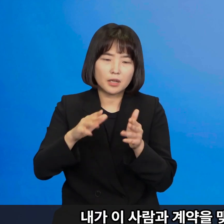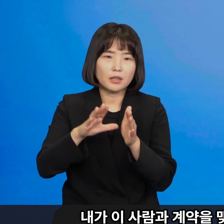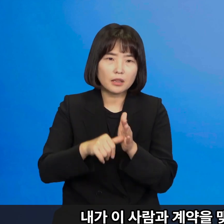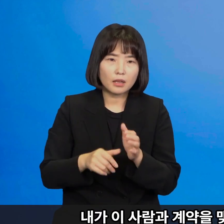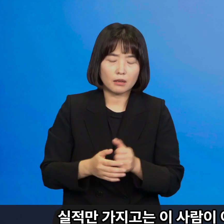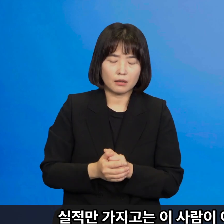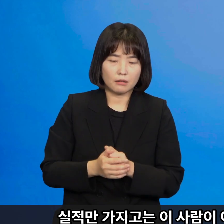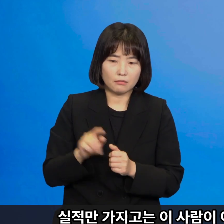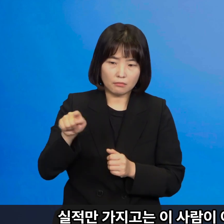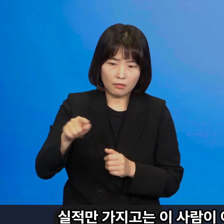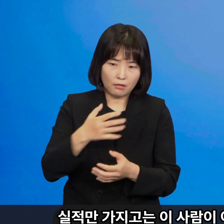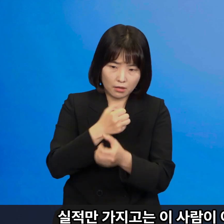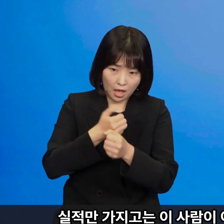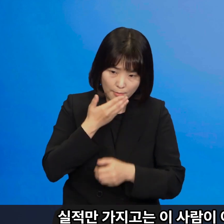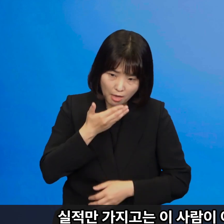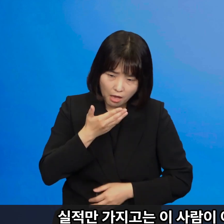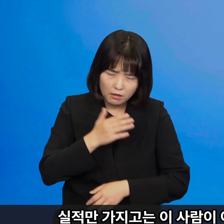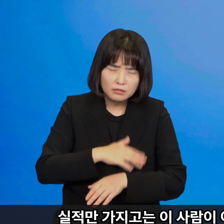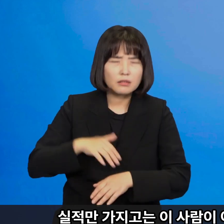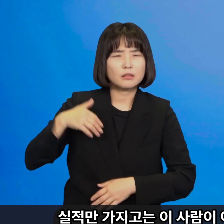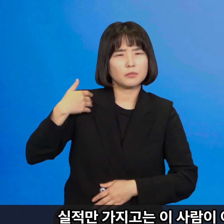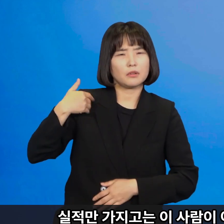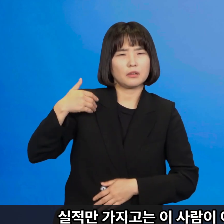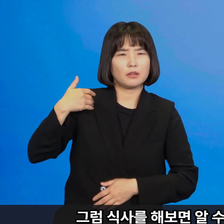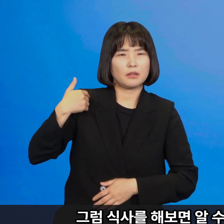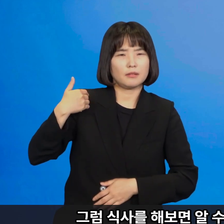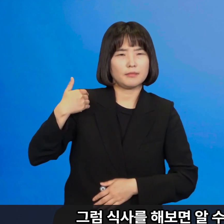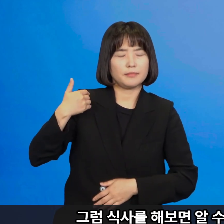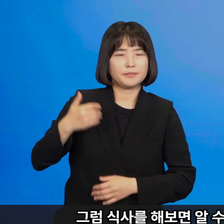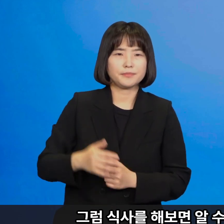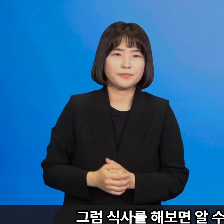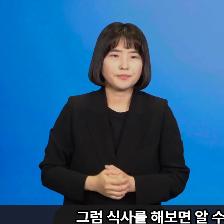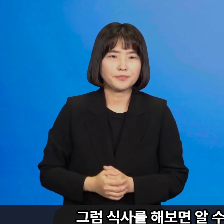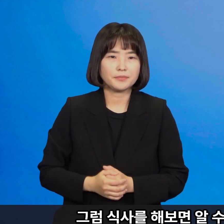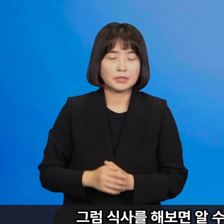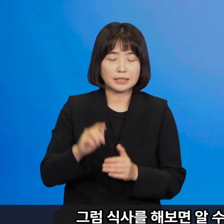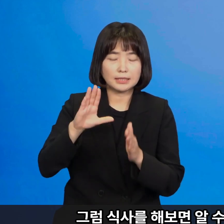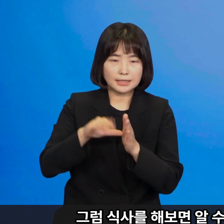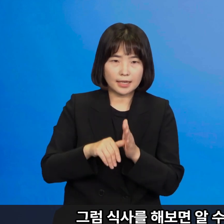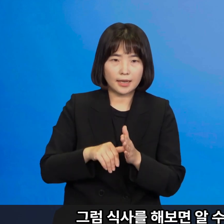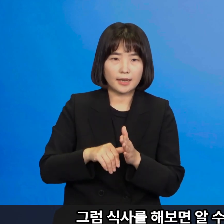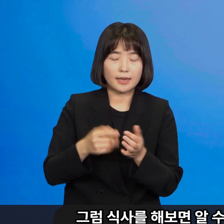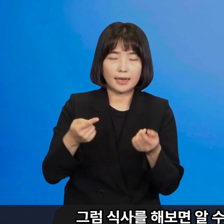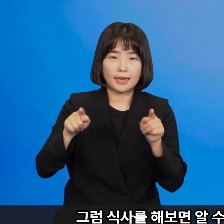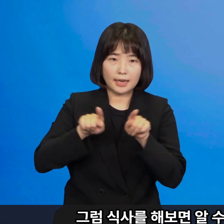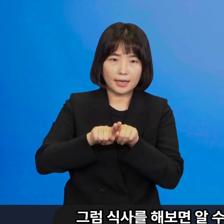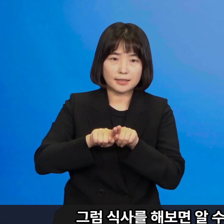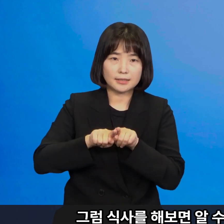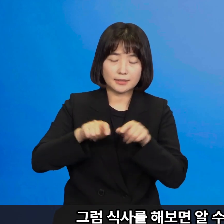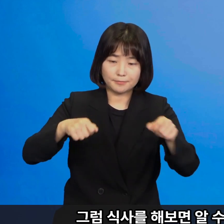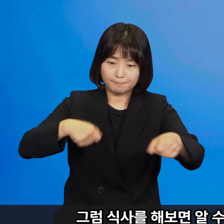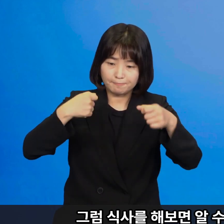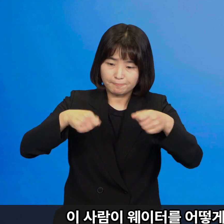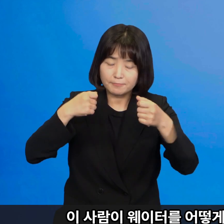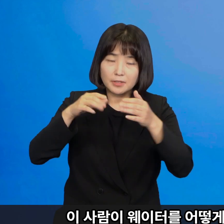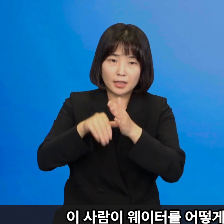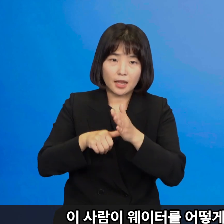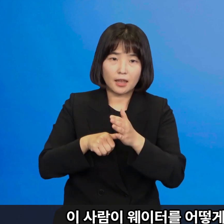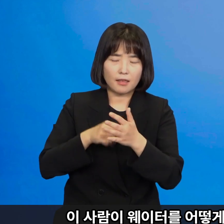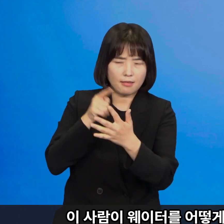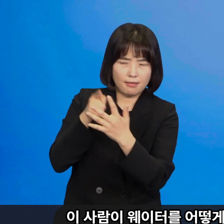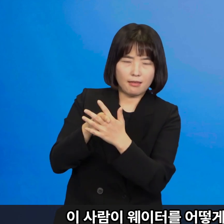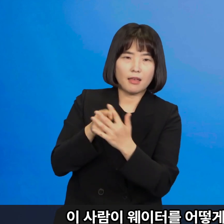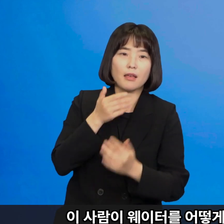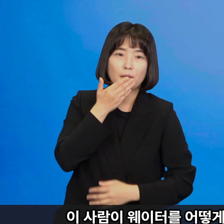잘 모르잖아요. 실적만 가지고는 이 사람이 어떤 사람인지 모른단 말이에요. 그럼 식사를 해보면 알 수 있는 방법이 있다는 거예요. 이